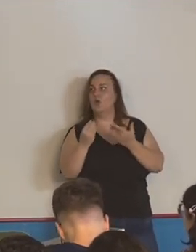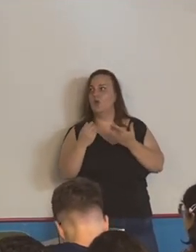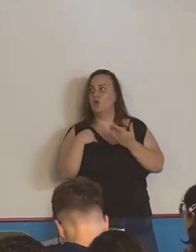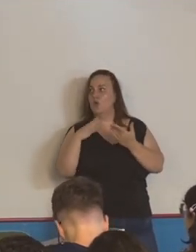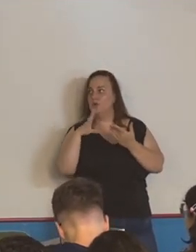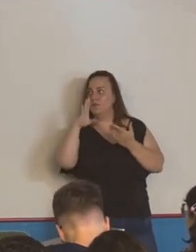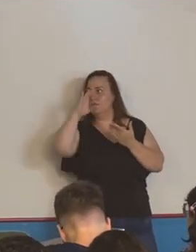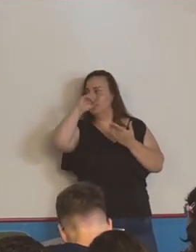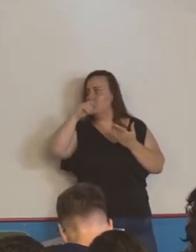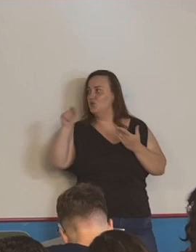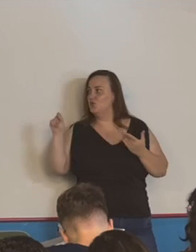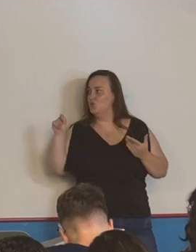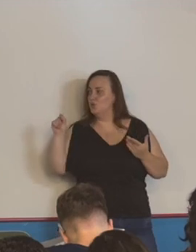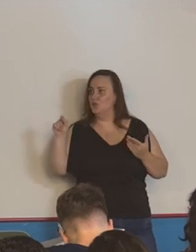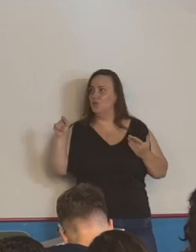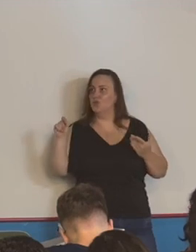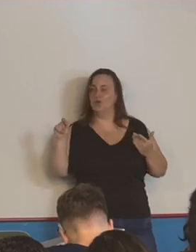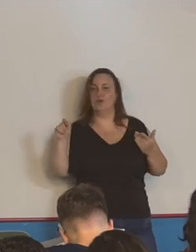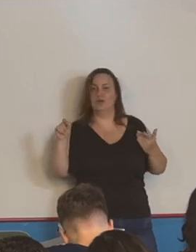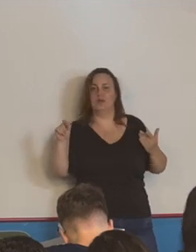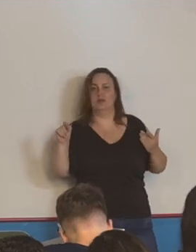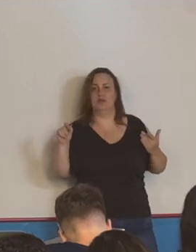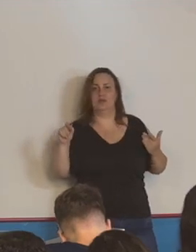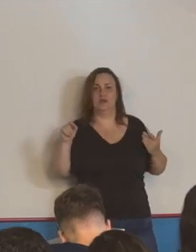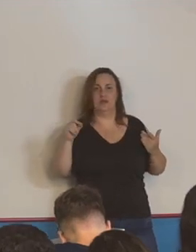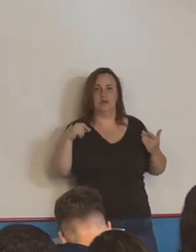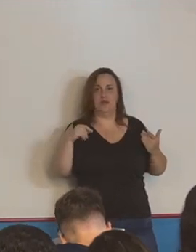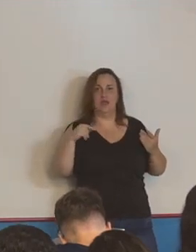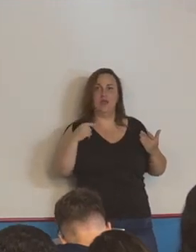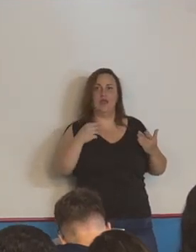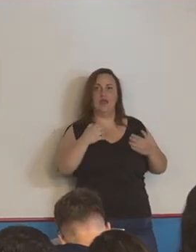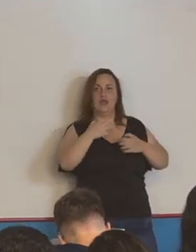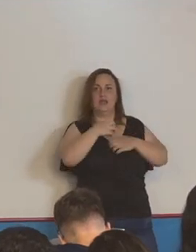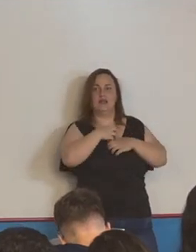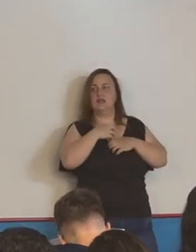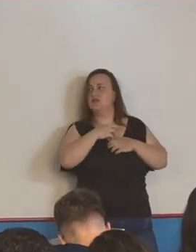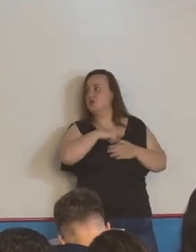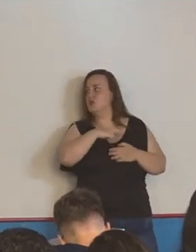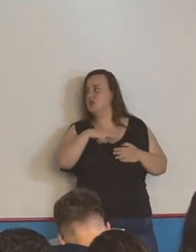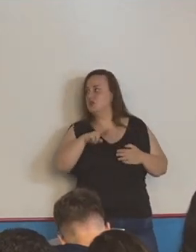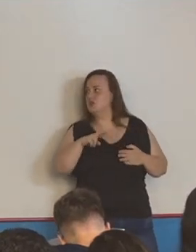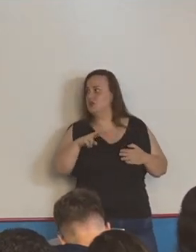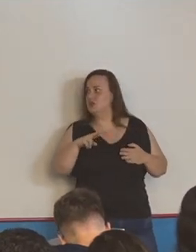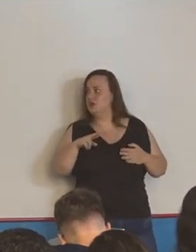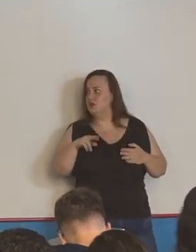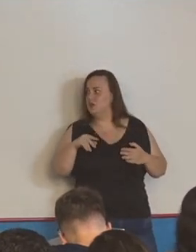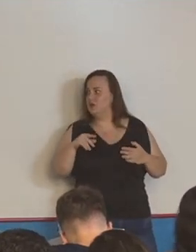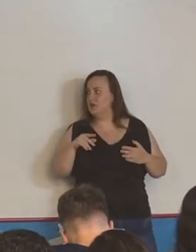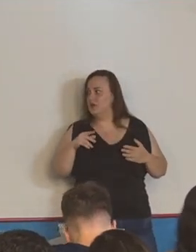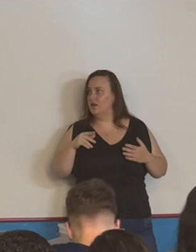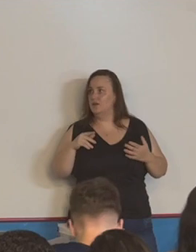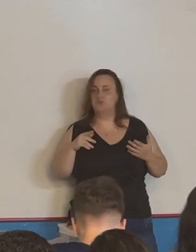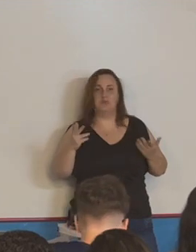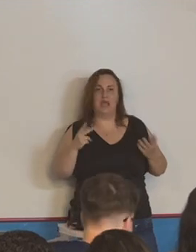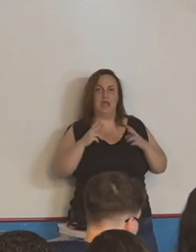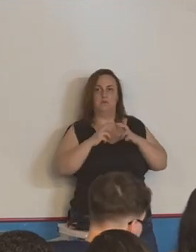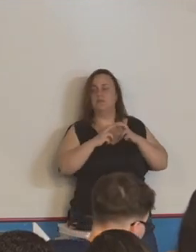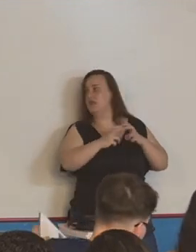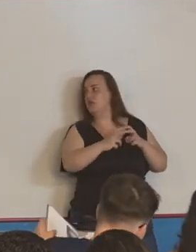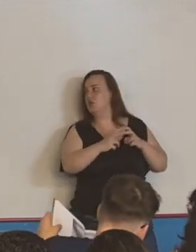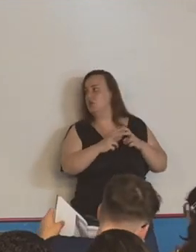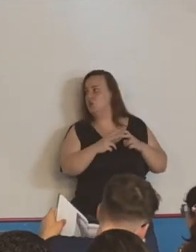pra gente, pra evocar um simbolismo religioso, né? Então aqui você tem um espaço de metrô e de